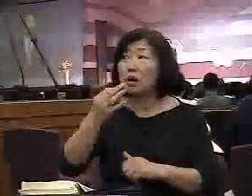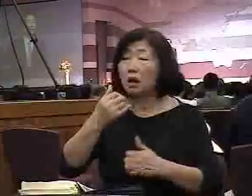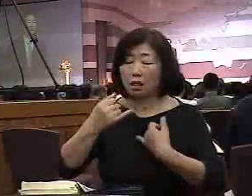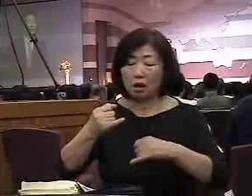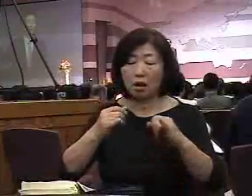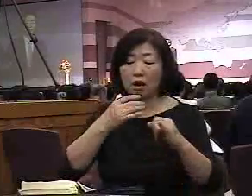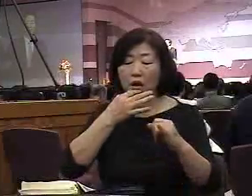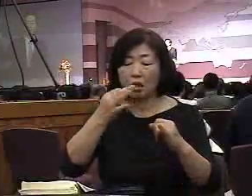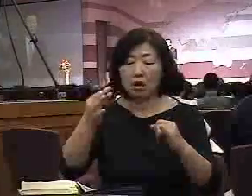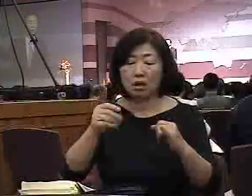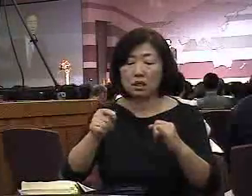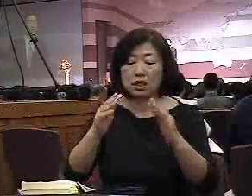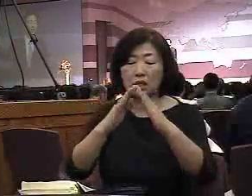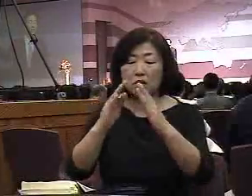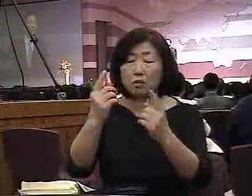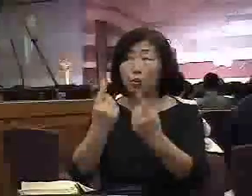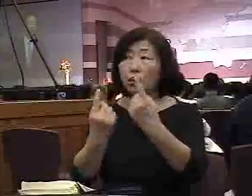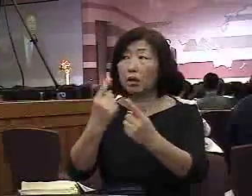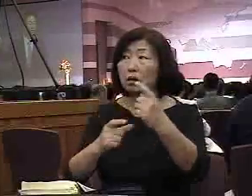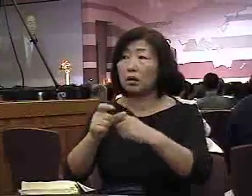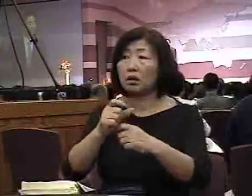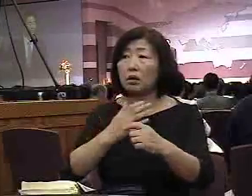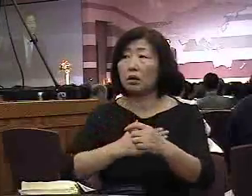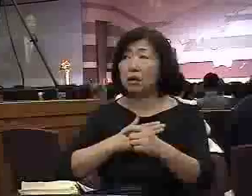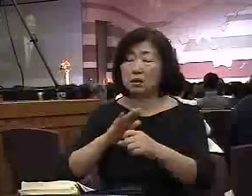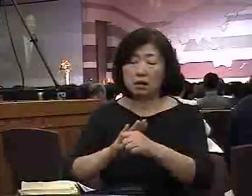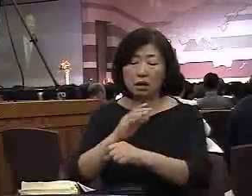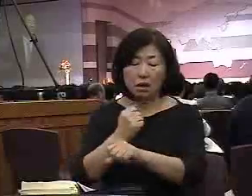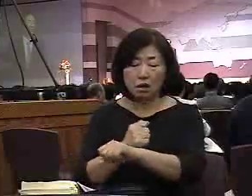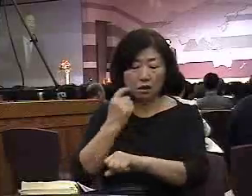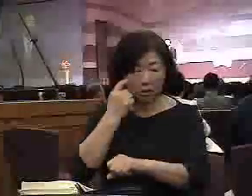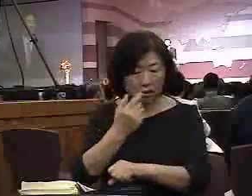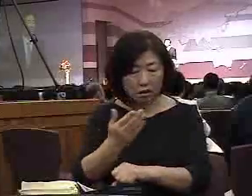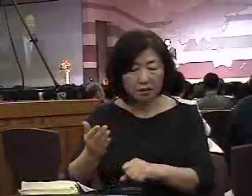딸아, 너는 이 집보다 나를 더 사랑하느냐?